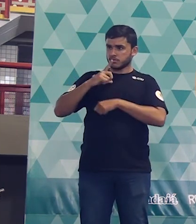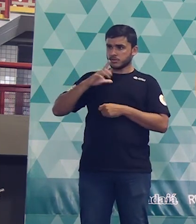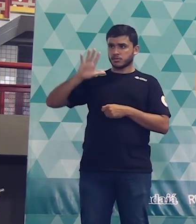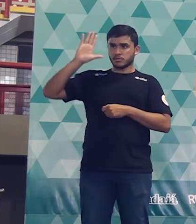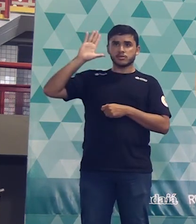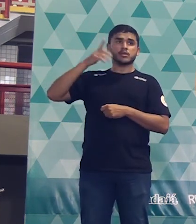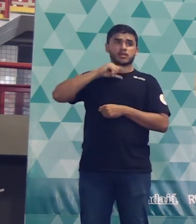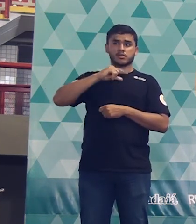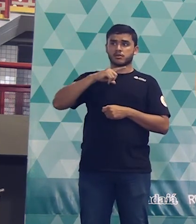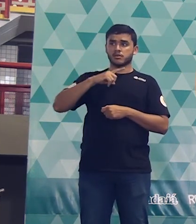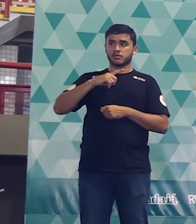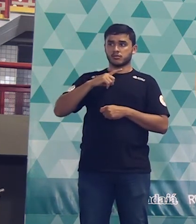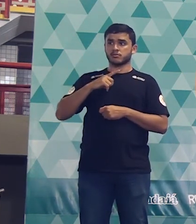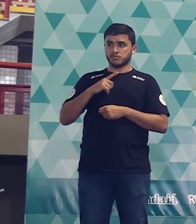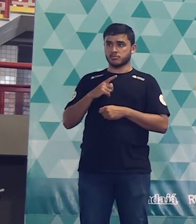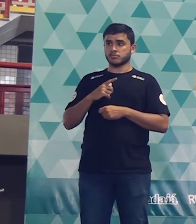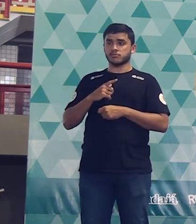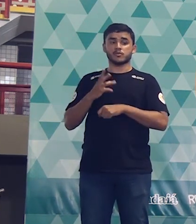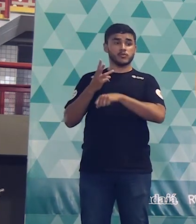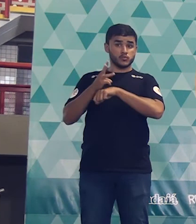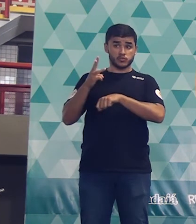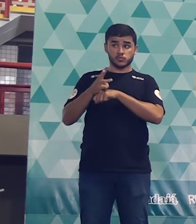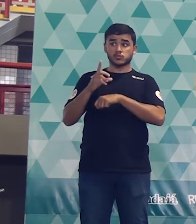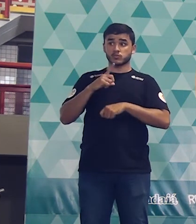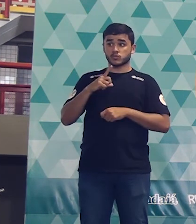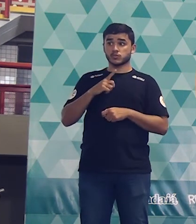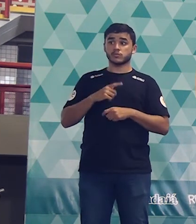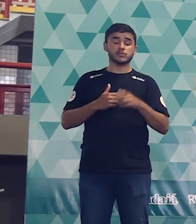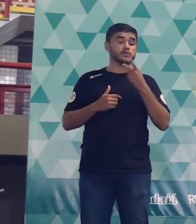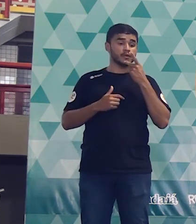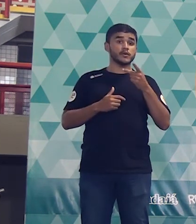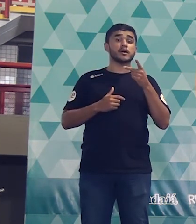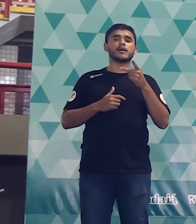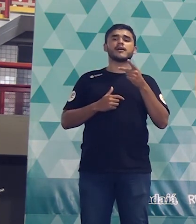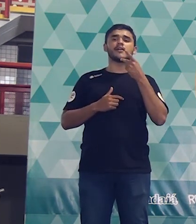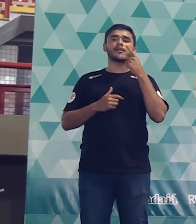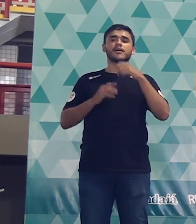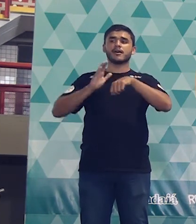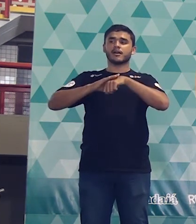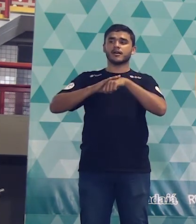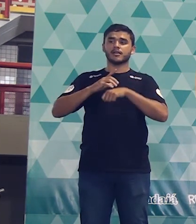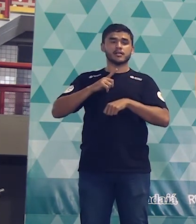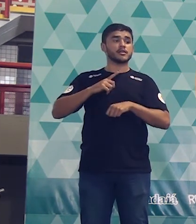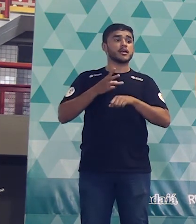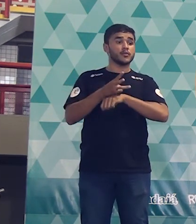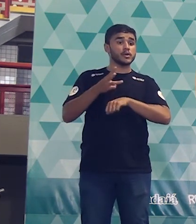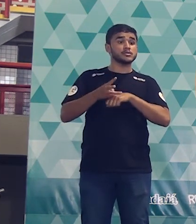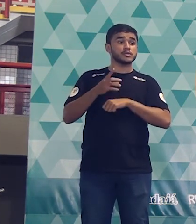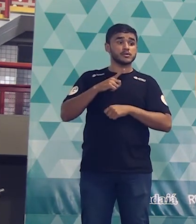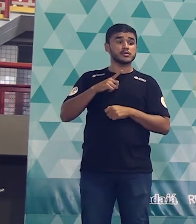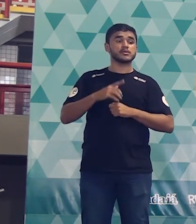né? Tem. Hoje em dia alguém já pede teu WhatsApp, né? Pergunta nem se você tem, porque tem, né?